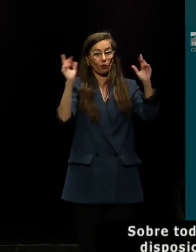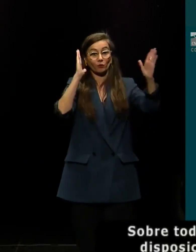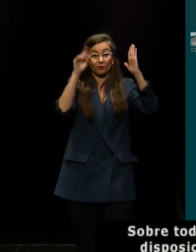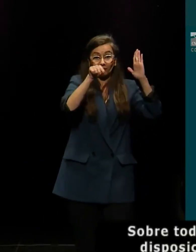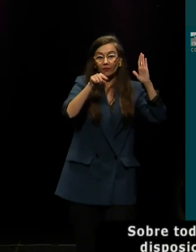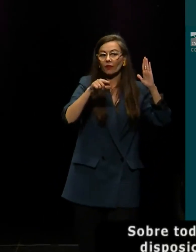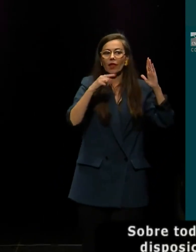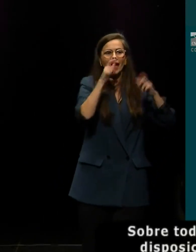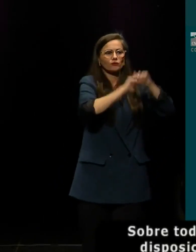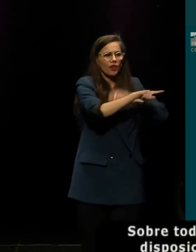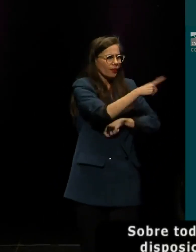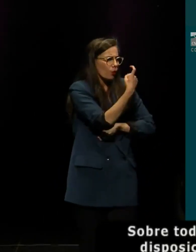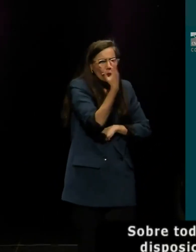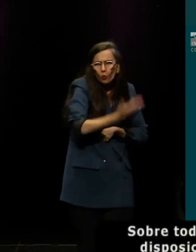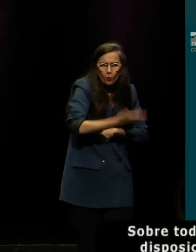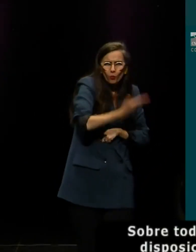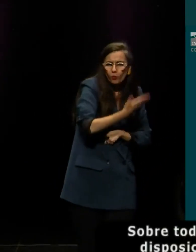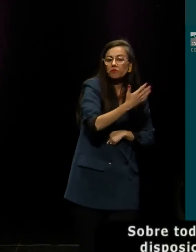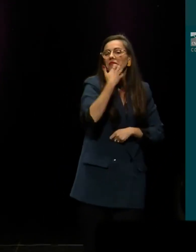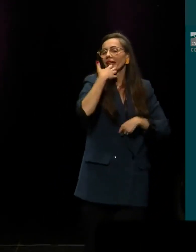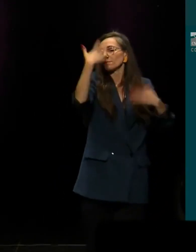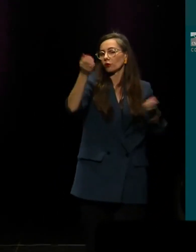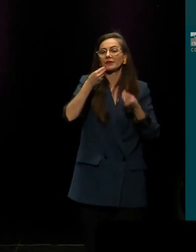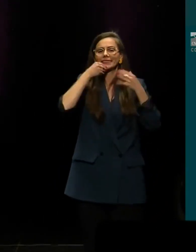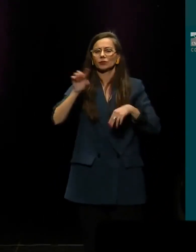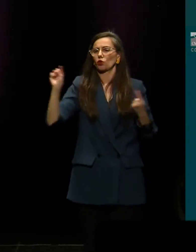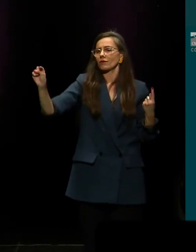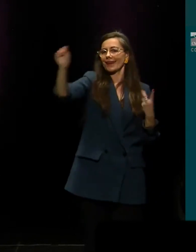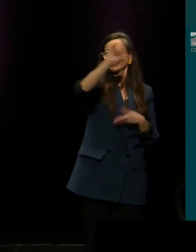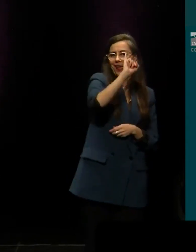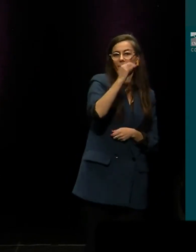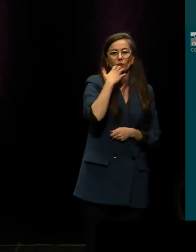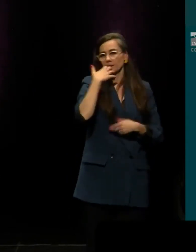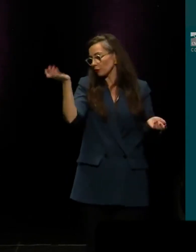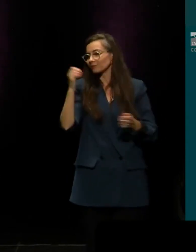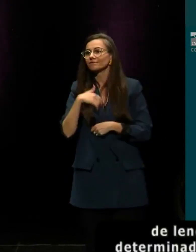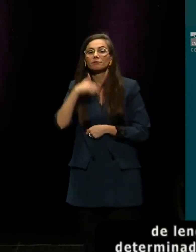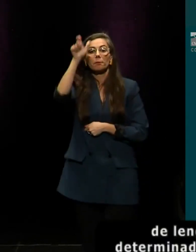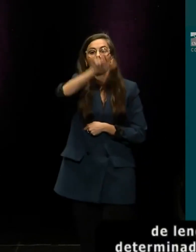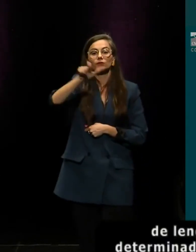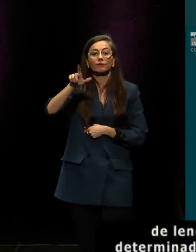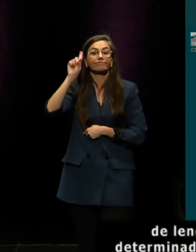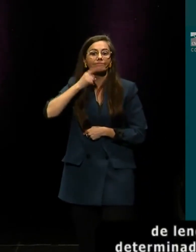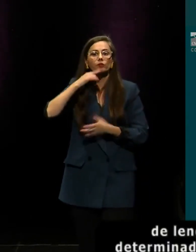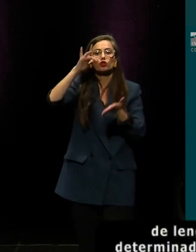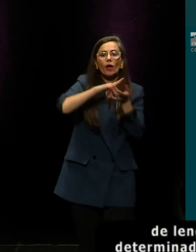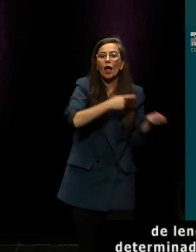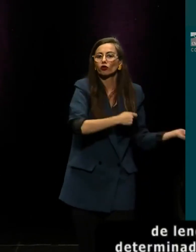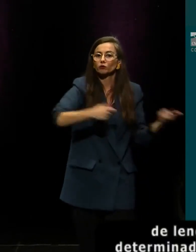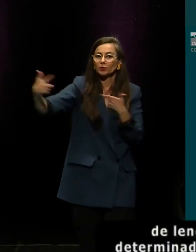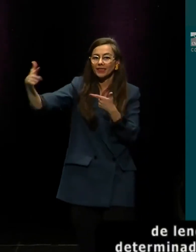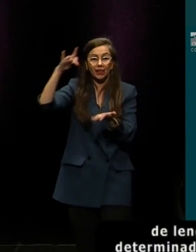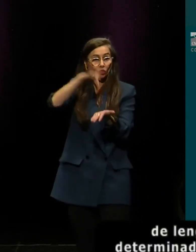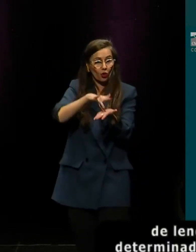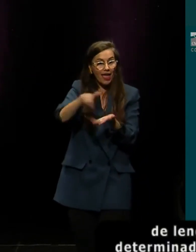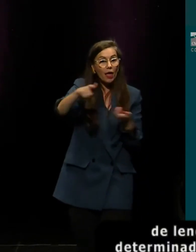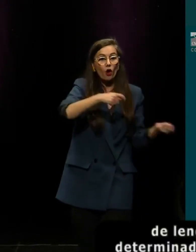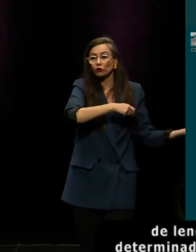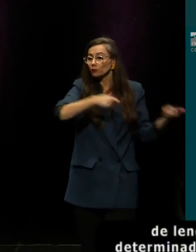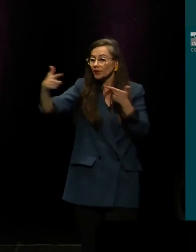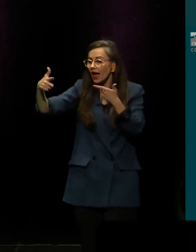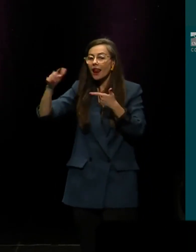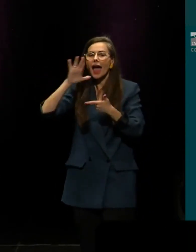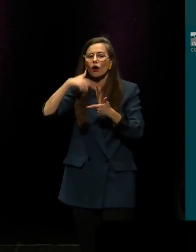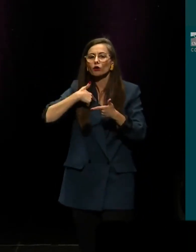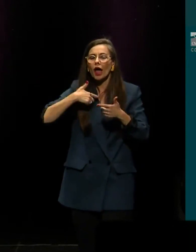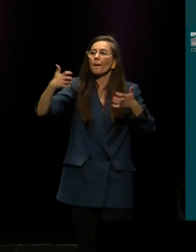etapas educativas, etcétera. Y una necesidad también imperiosa que existía mayoritariamente en todas